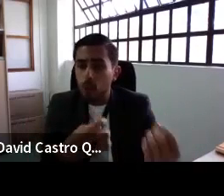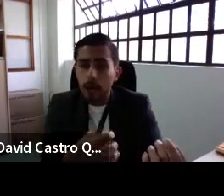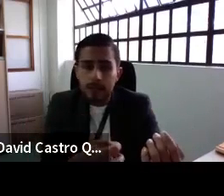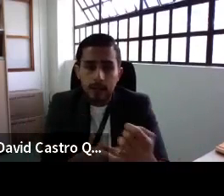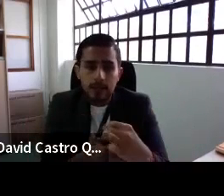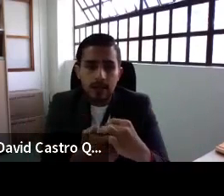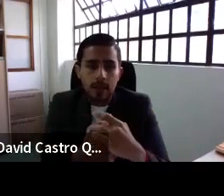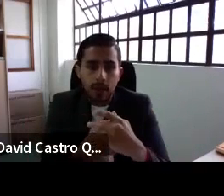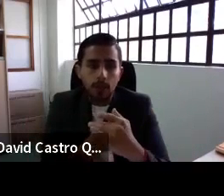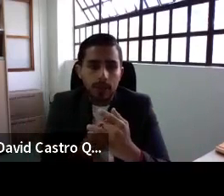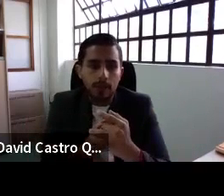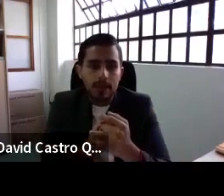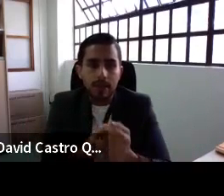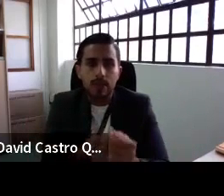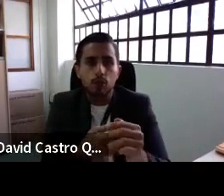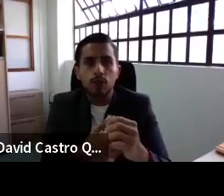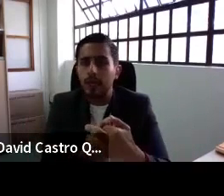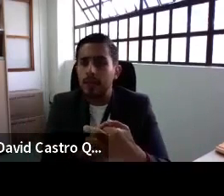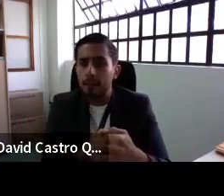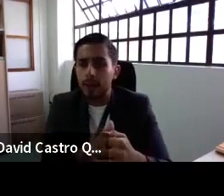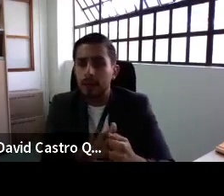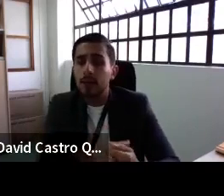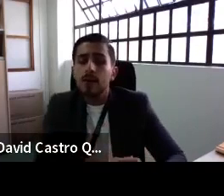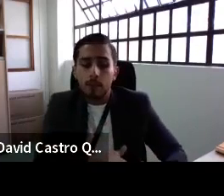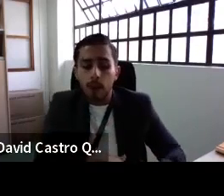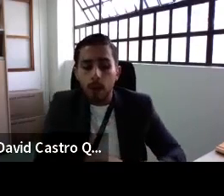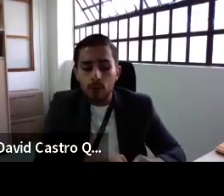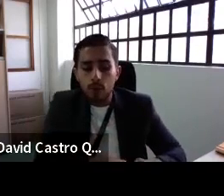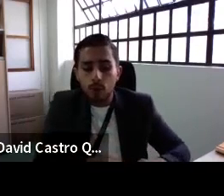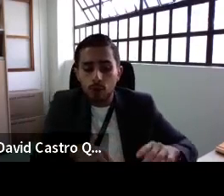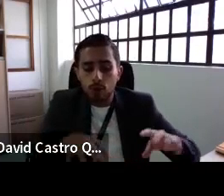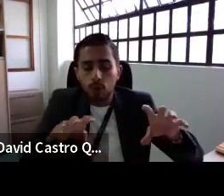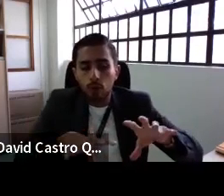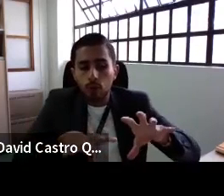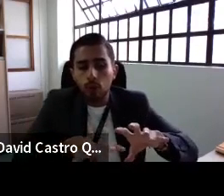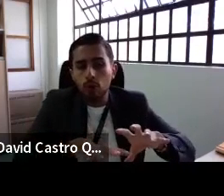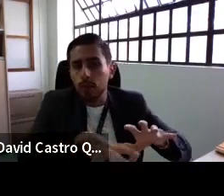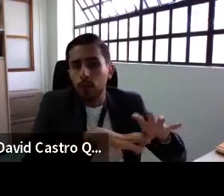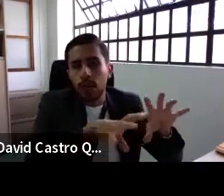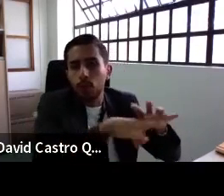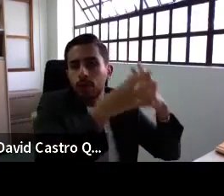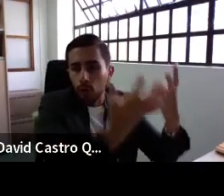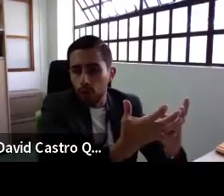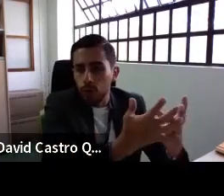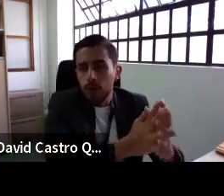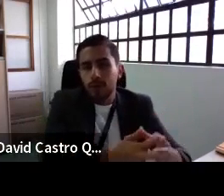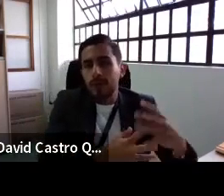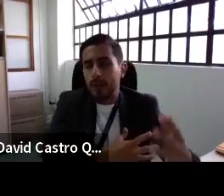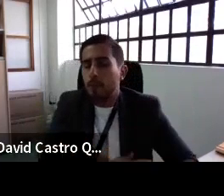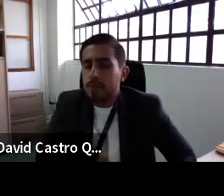visuales que tiene Ciencia a la Mano, porque también se enriquece mucho desde esa parte, se puede dar pues como un concepto digamos redondo del tema pues